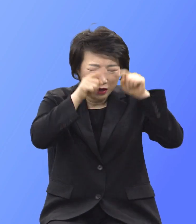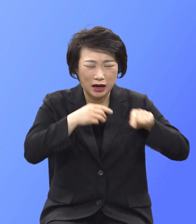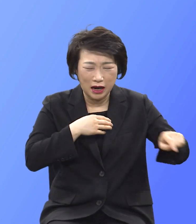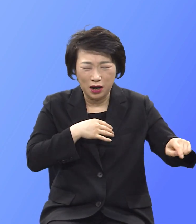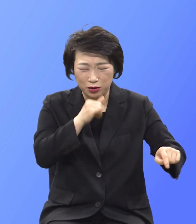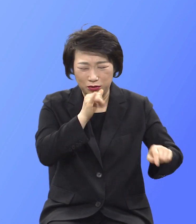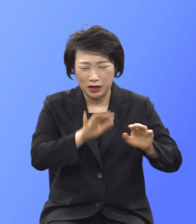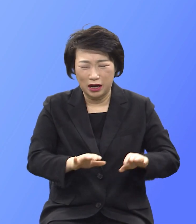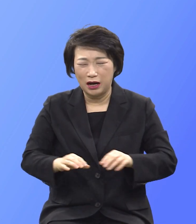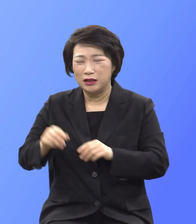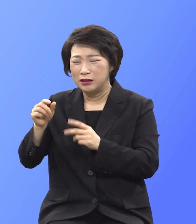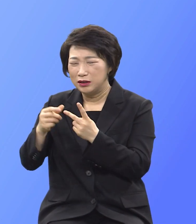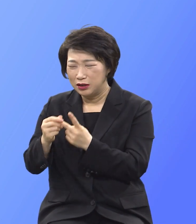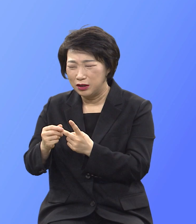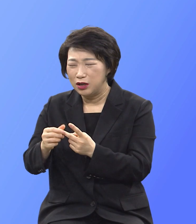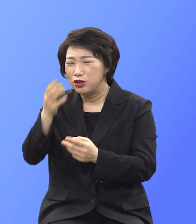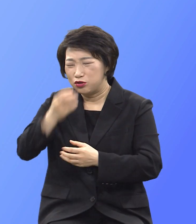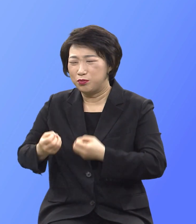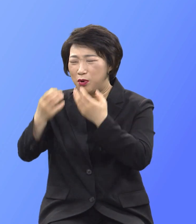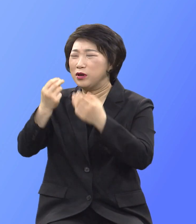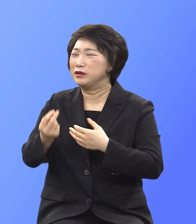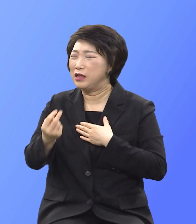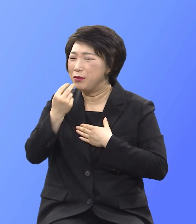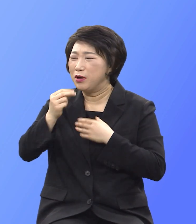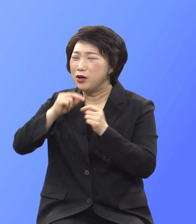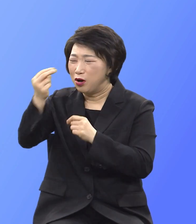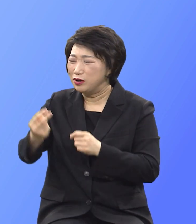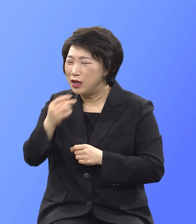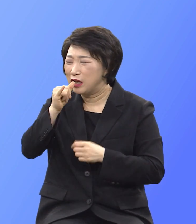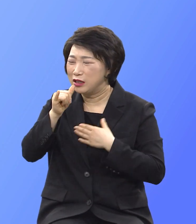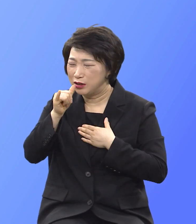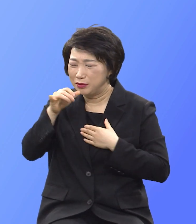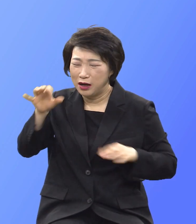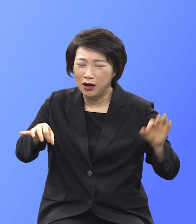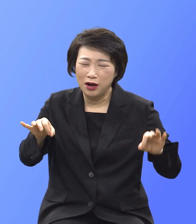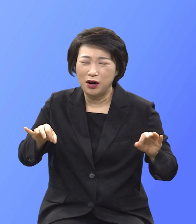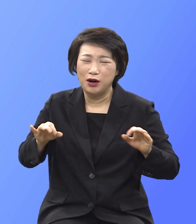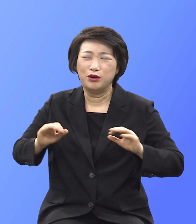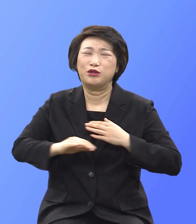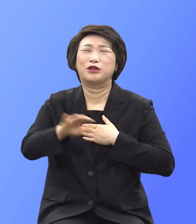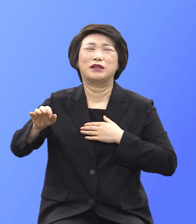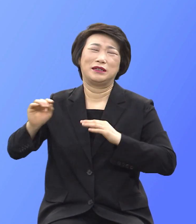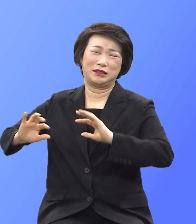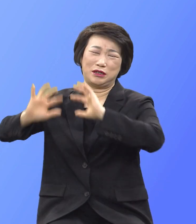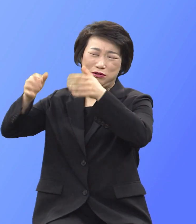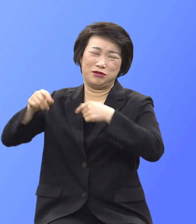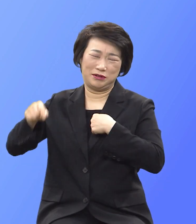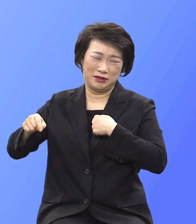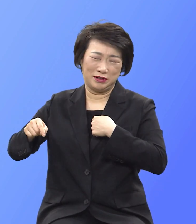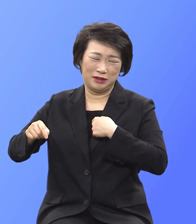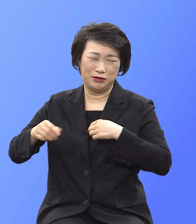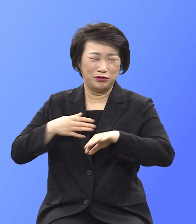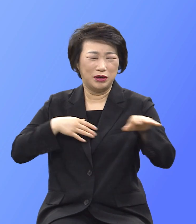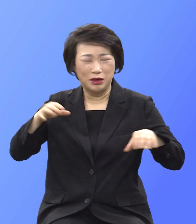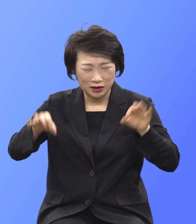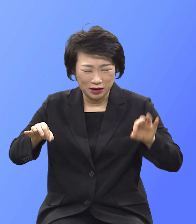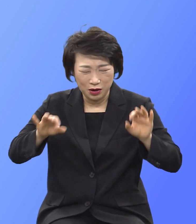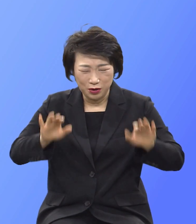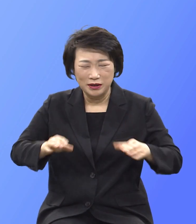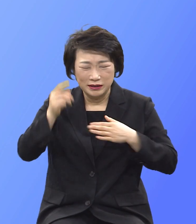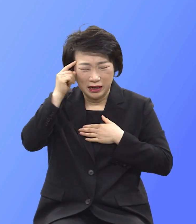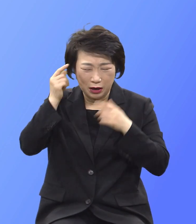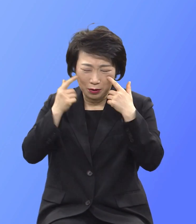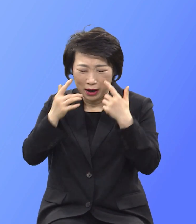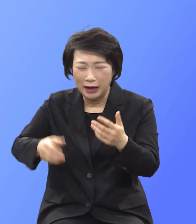지옥이요, 하나는 축복과 생명과 영생입니다. 천국입니다. 우리는 오늘